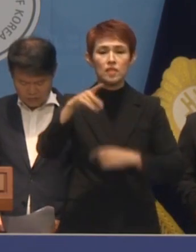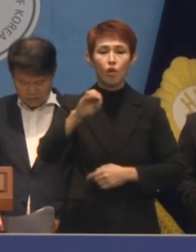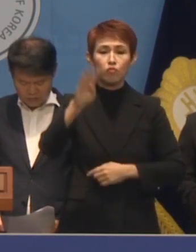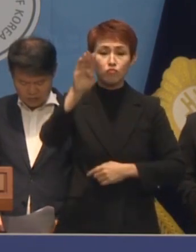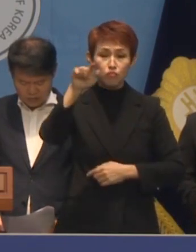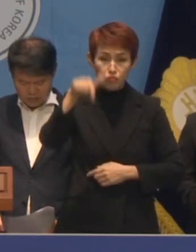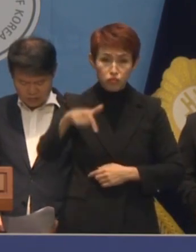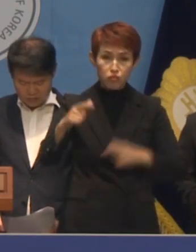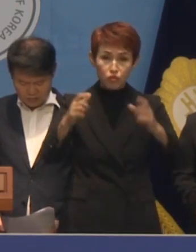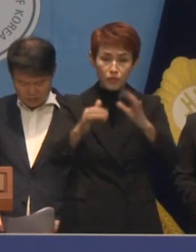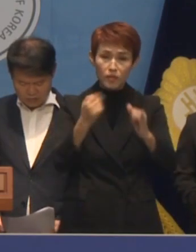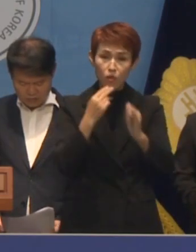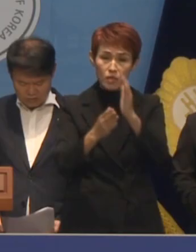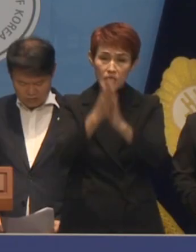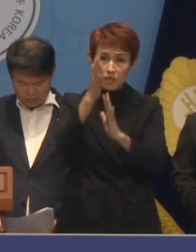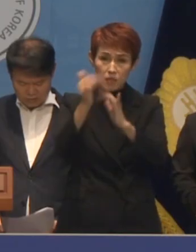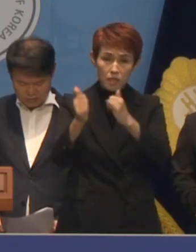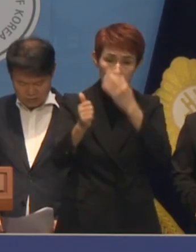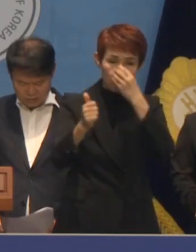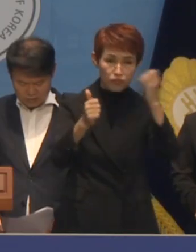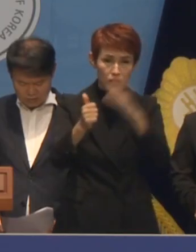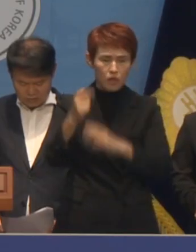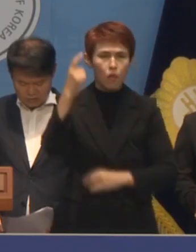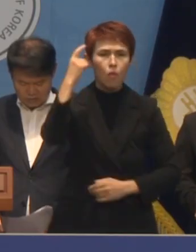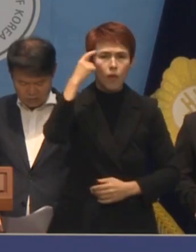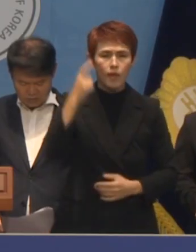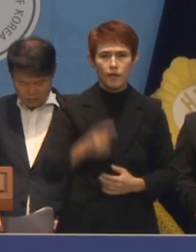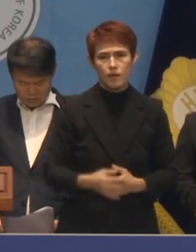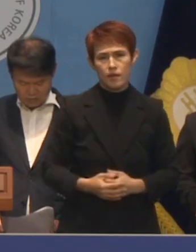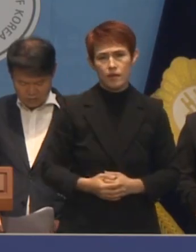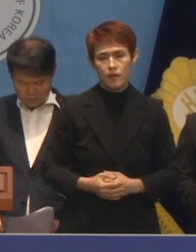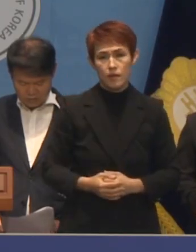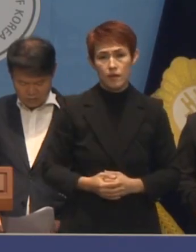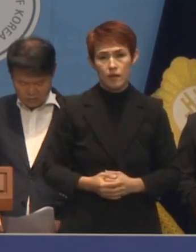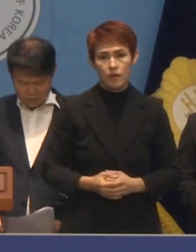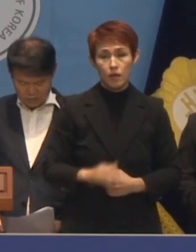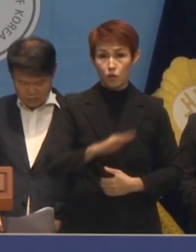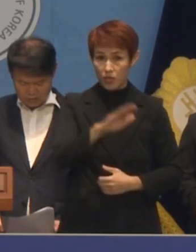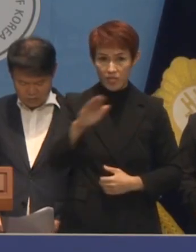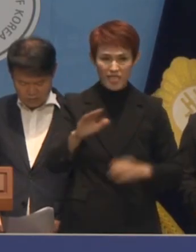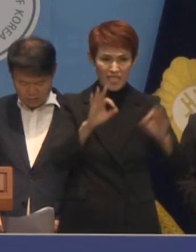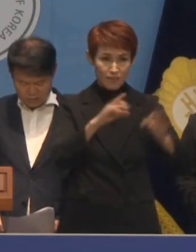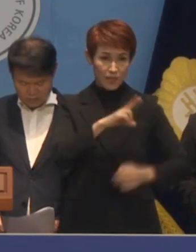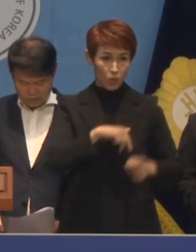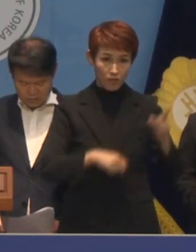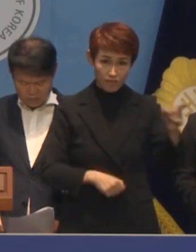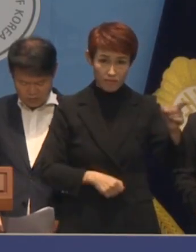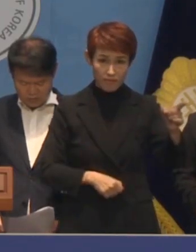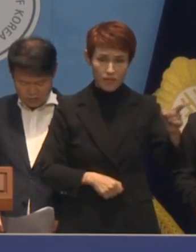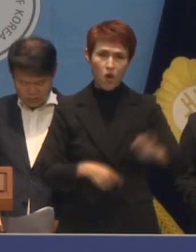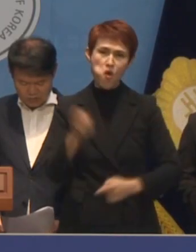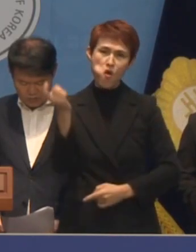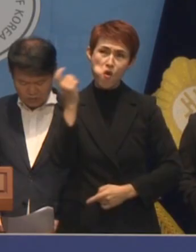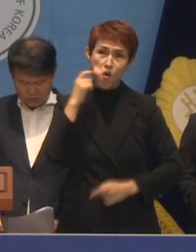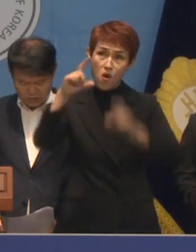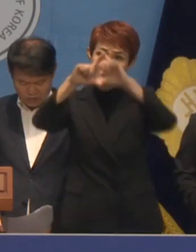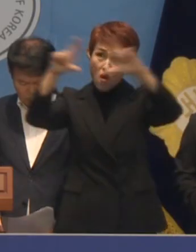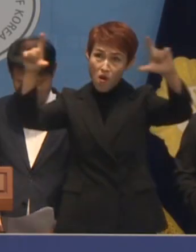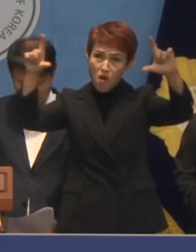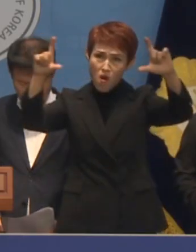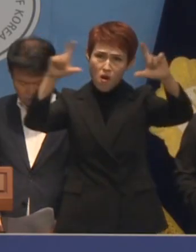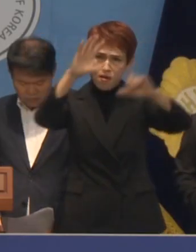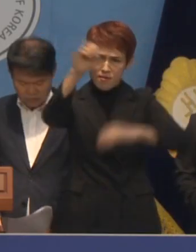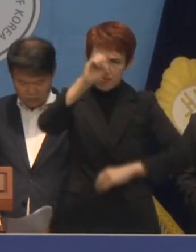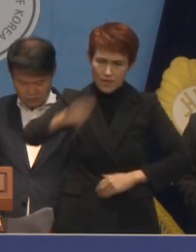서울 시민을 기만하는 것입니까? 우리는 김영배 의원이 당장 거짓 현수막을